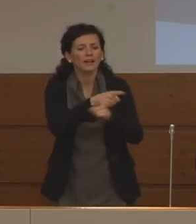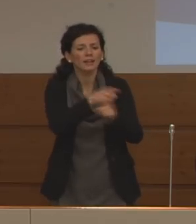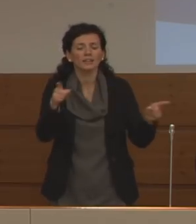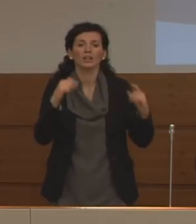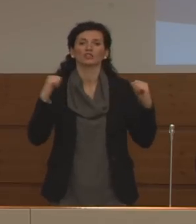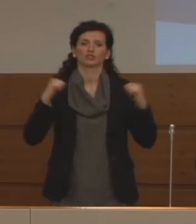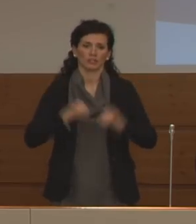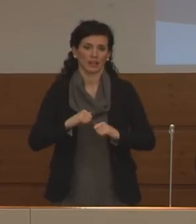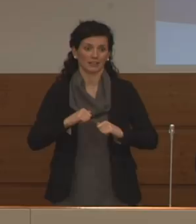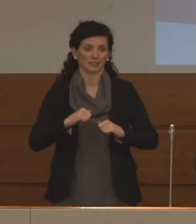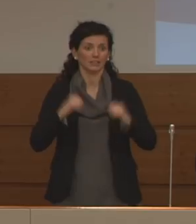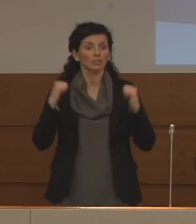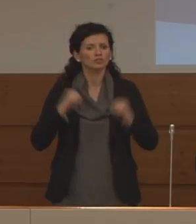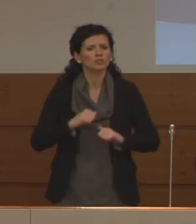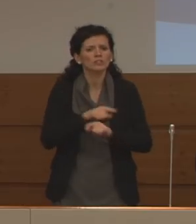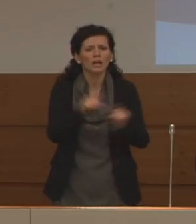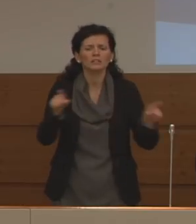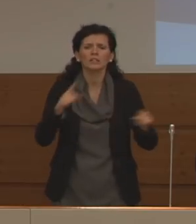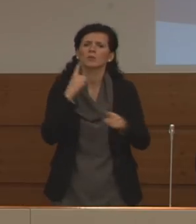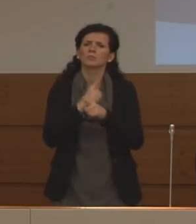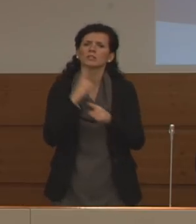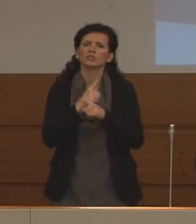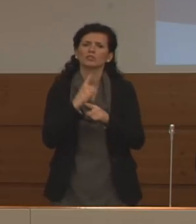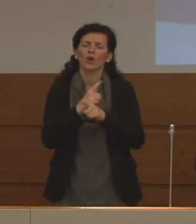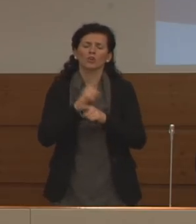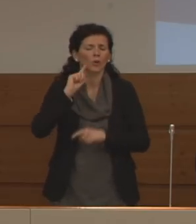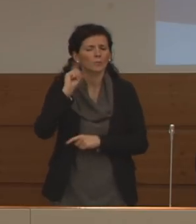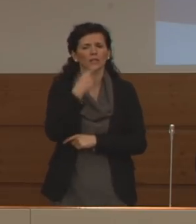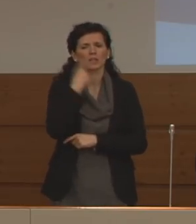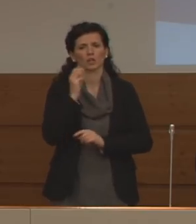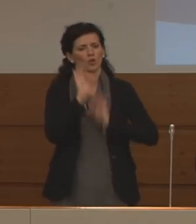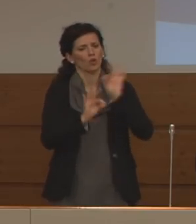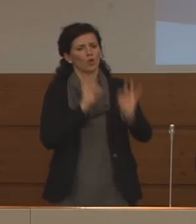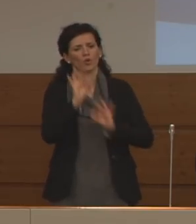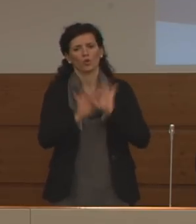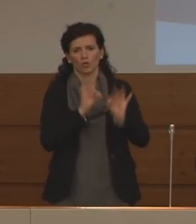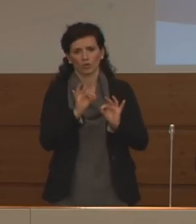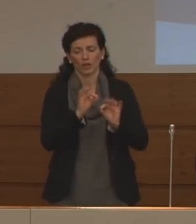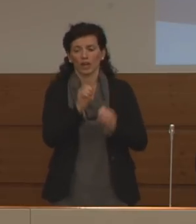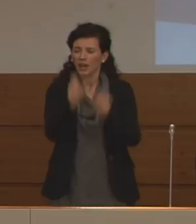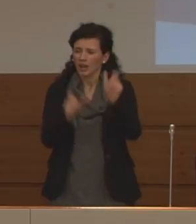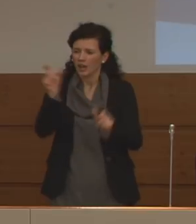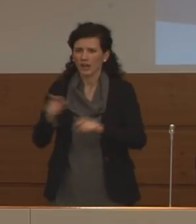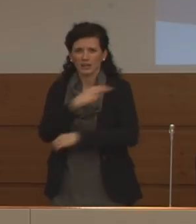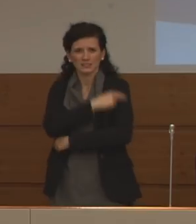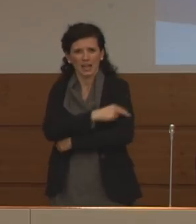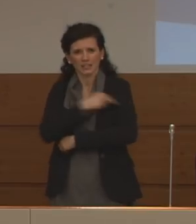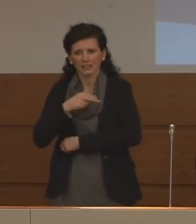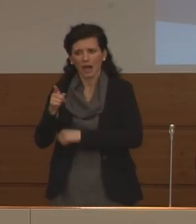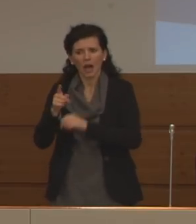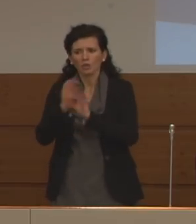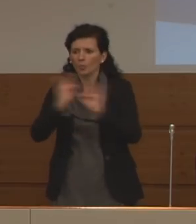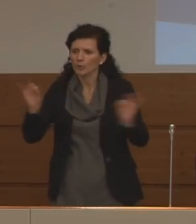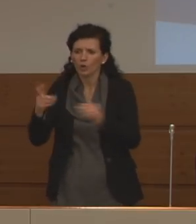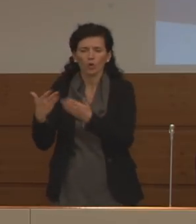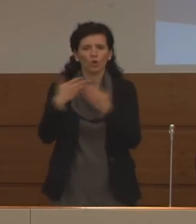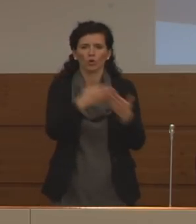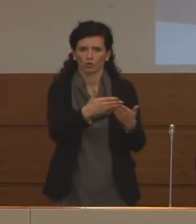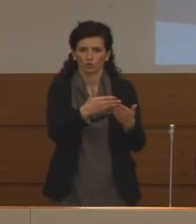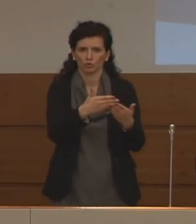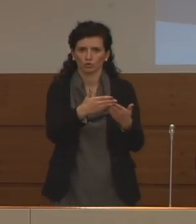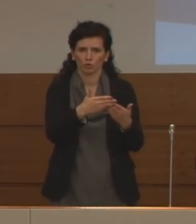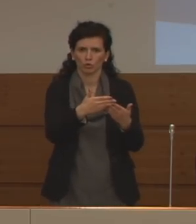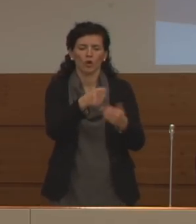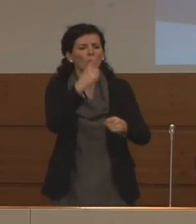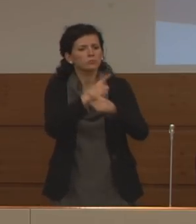bisogno del miglior e cure hanno bisogno di un personale che possa riuscire a rispondere